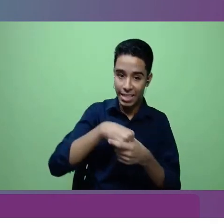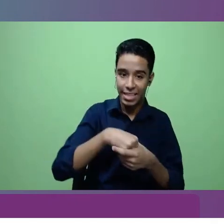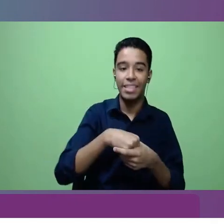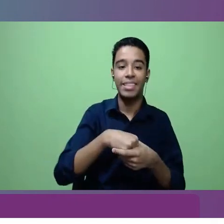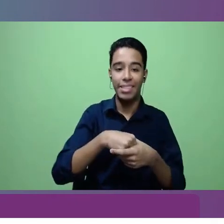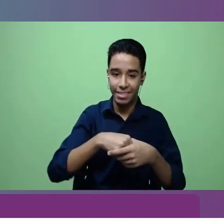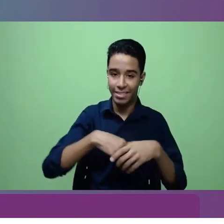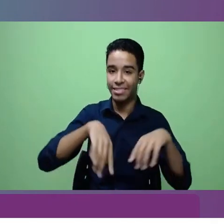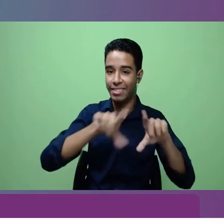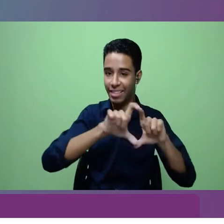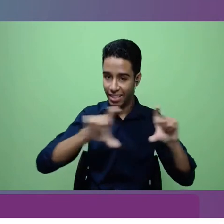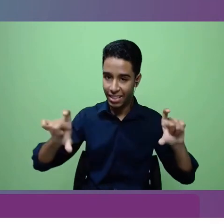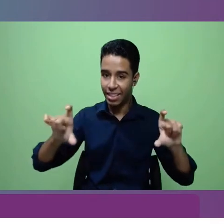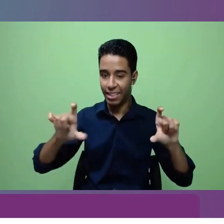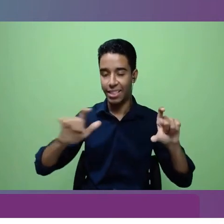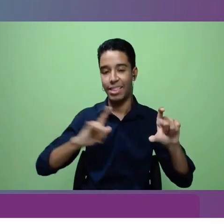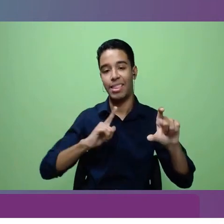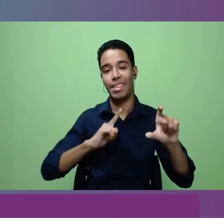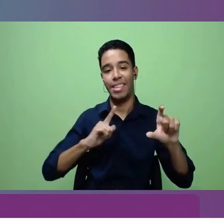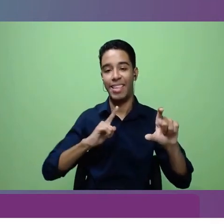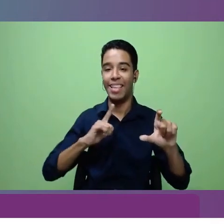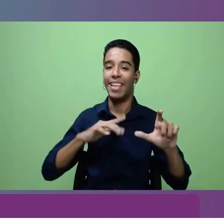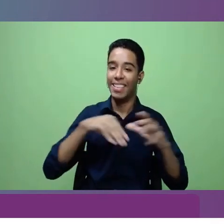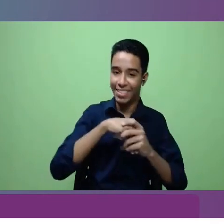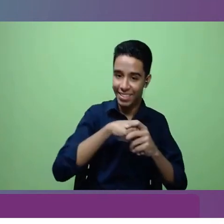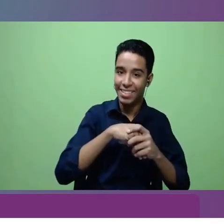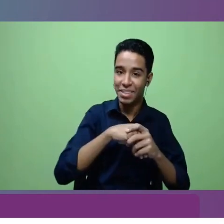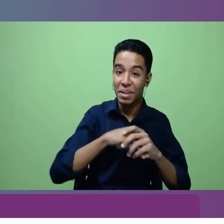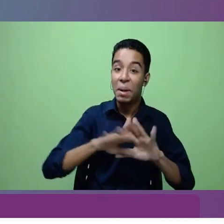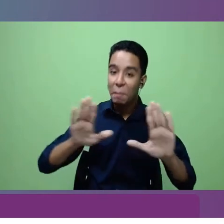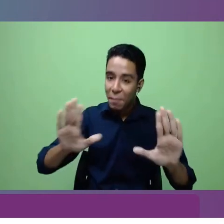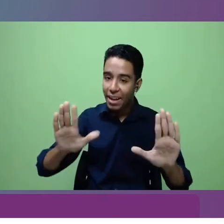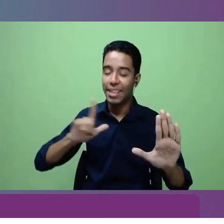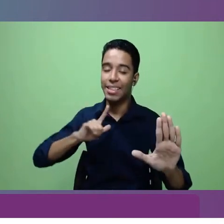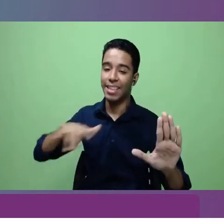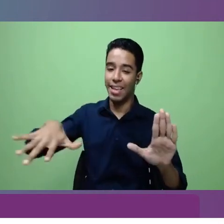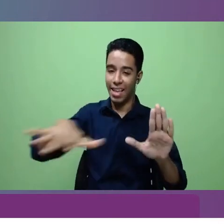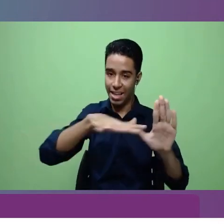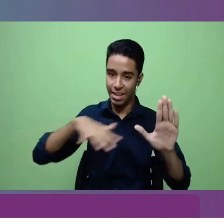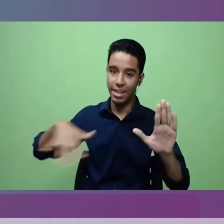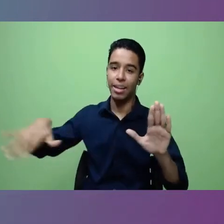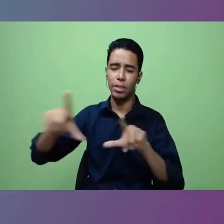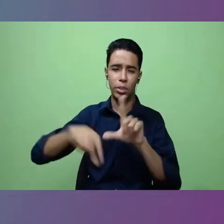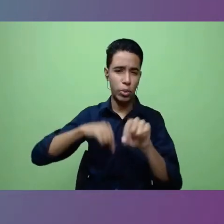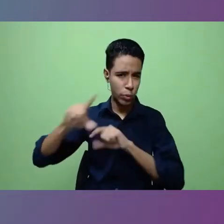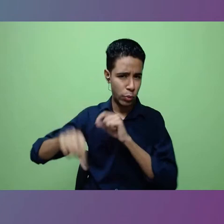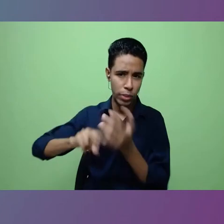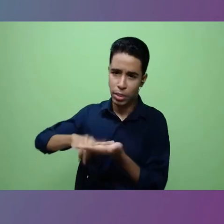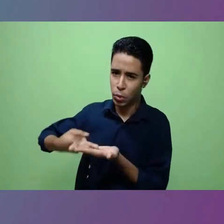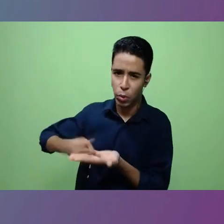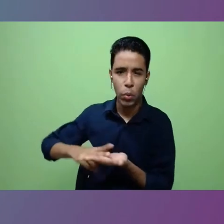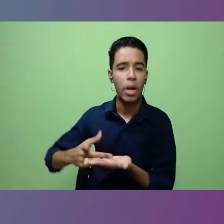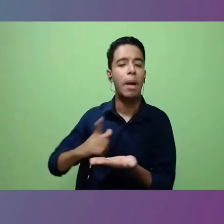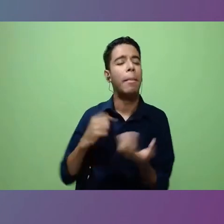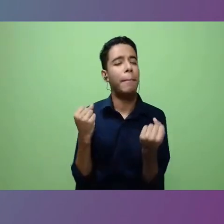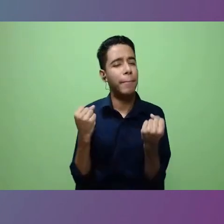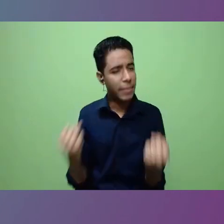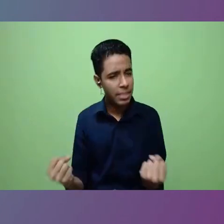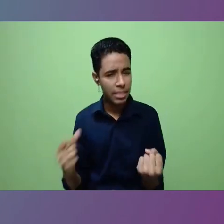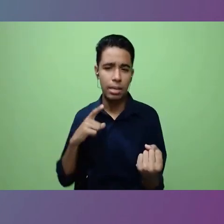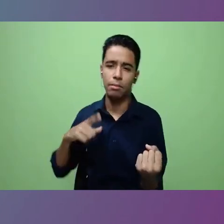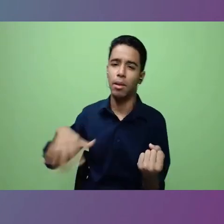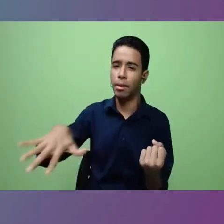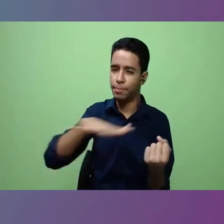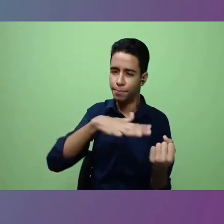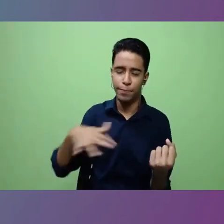vou guiando as escolhas tradutórias, mas eles estavam interpretando com o máximo de rigor possível. E são